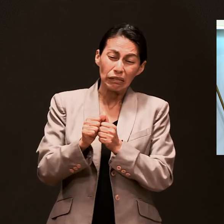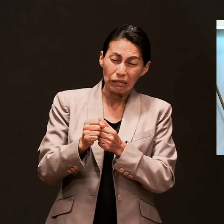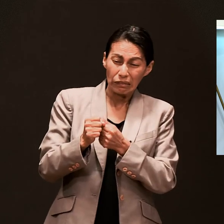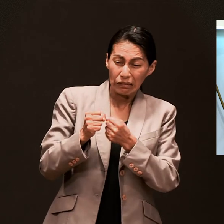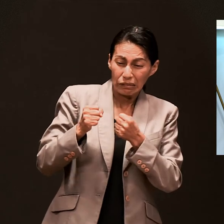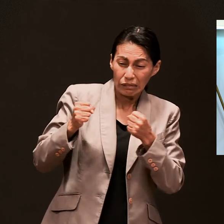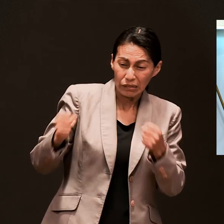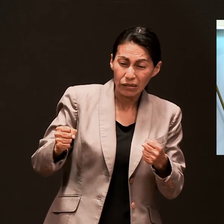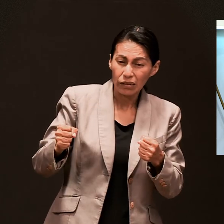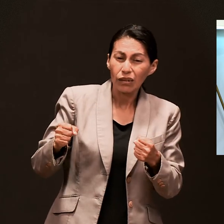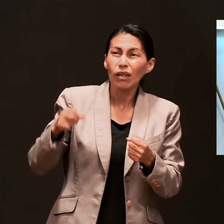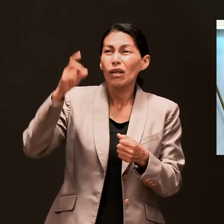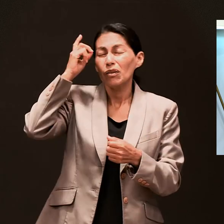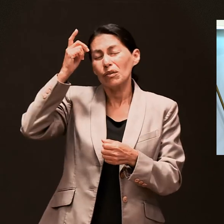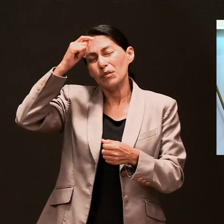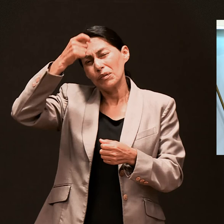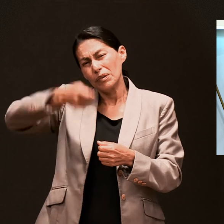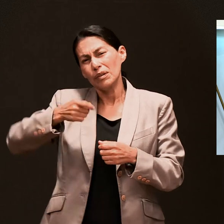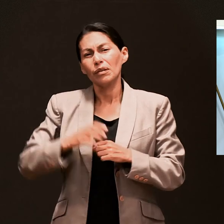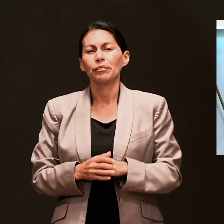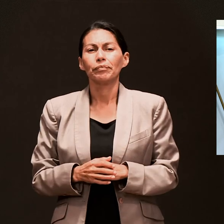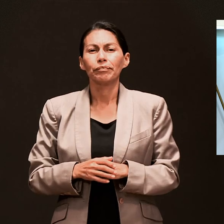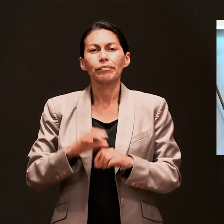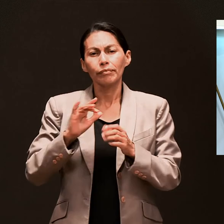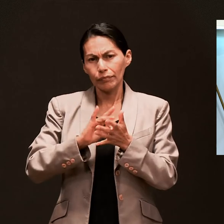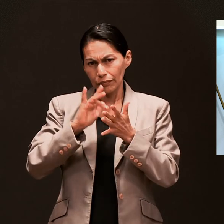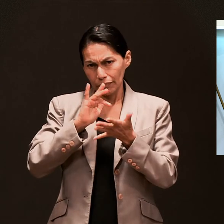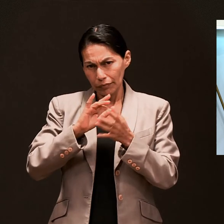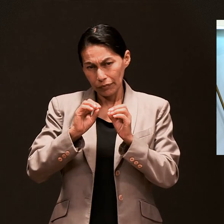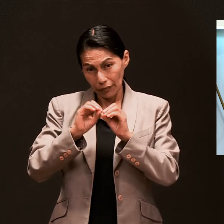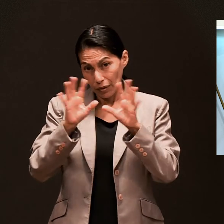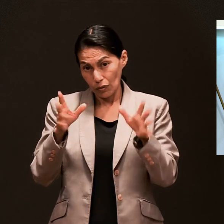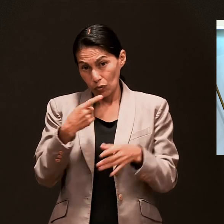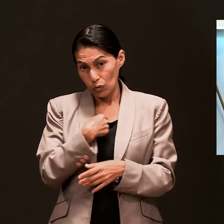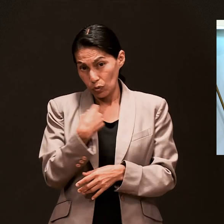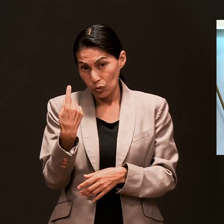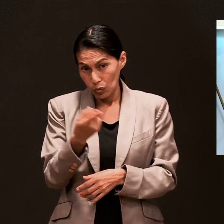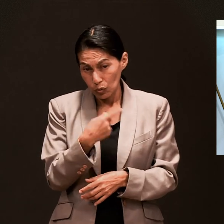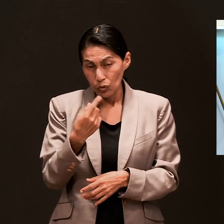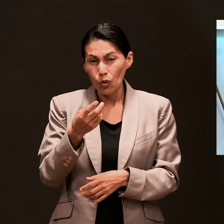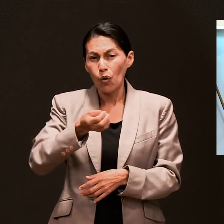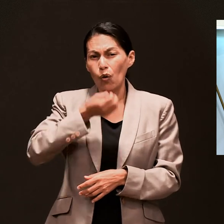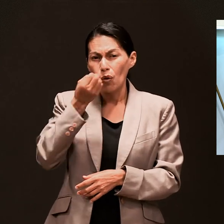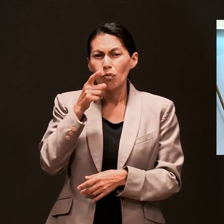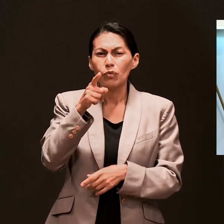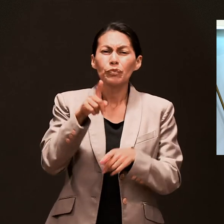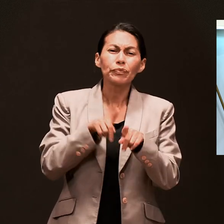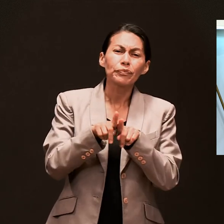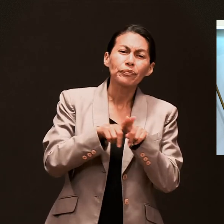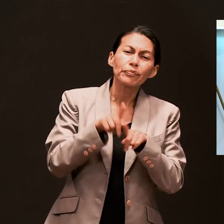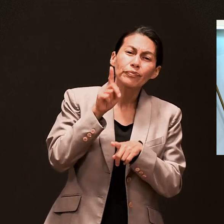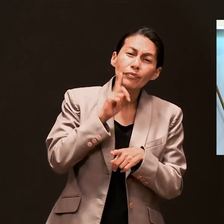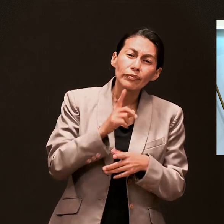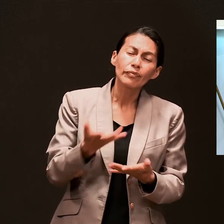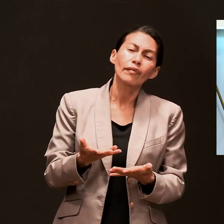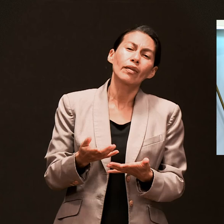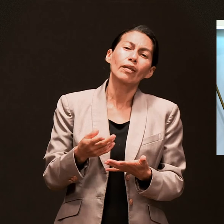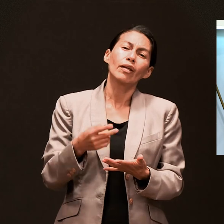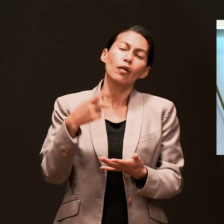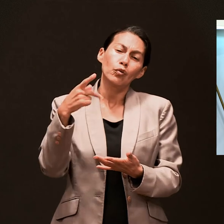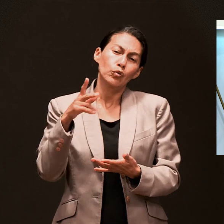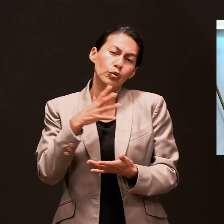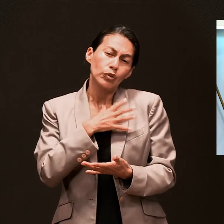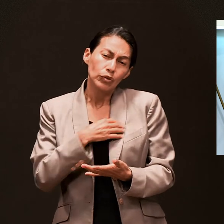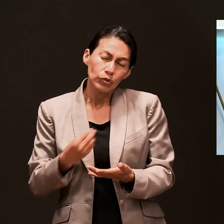de una muy difícil separación Rosa vamos a hablar por tu hermanita y sus hijos